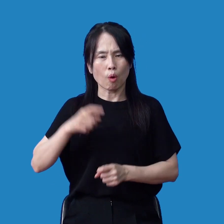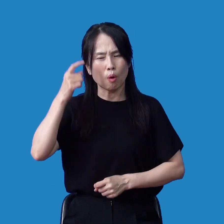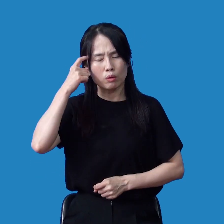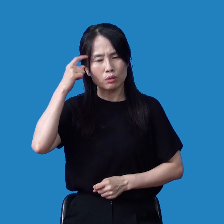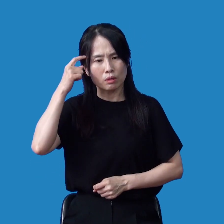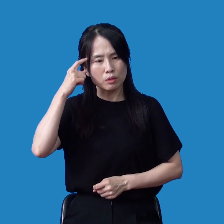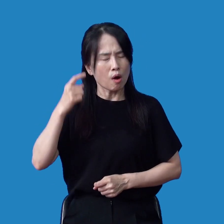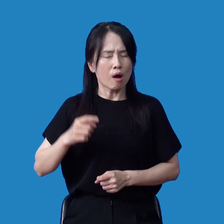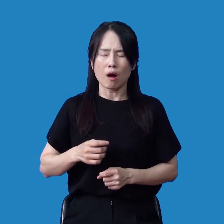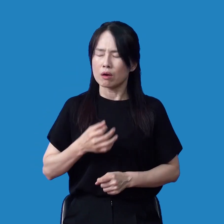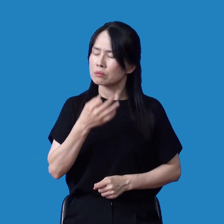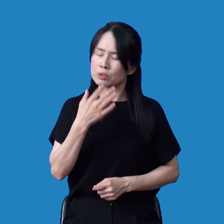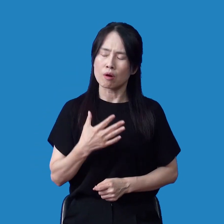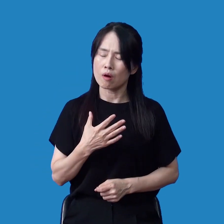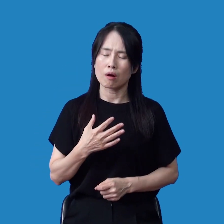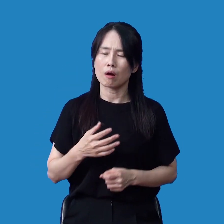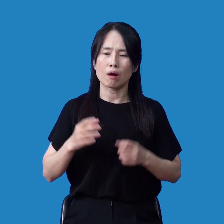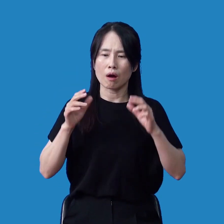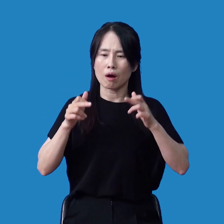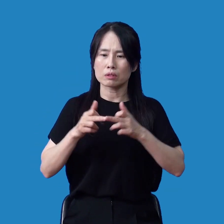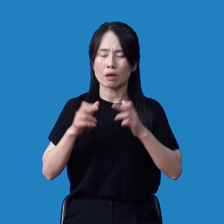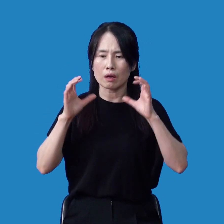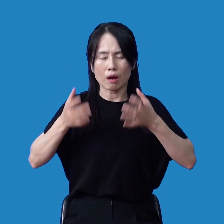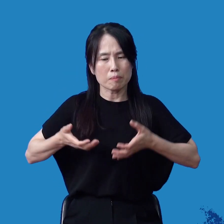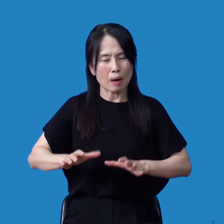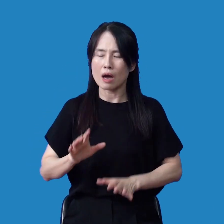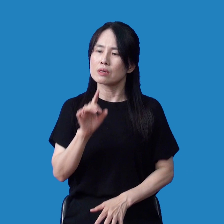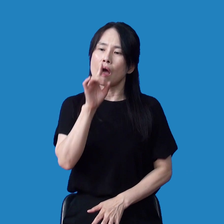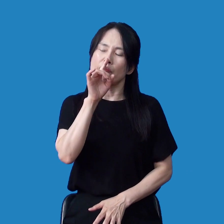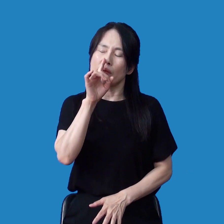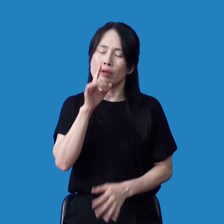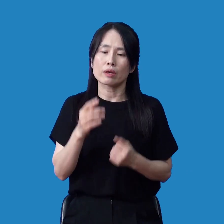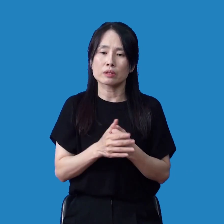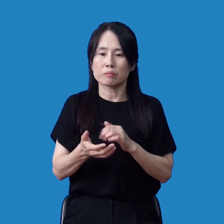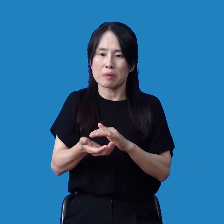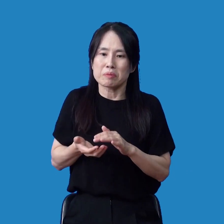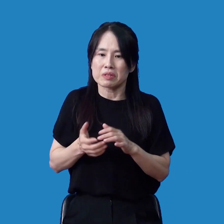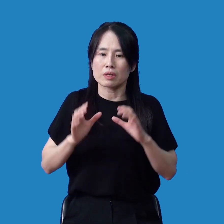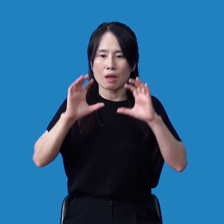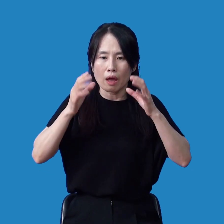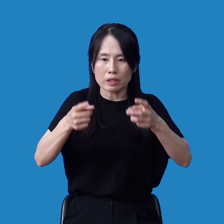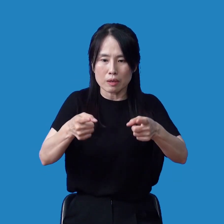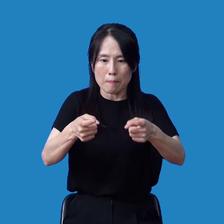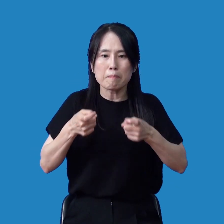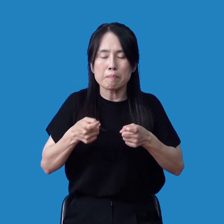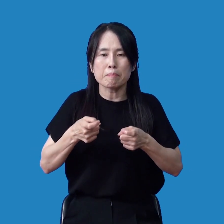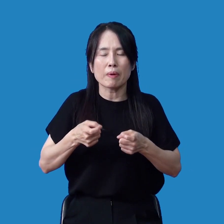것인가. 득보다는 실이 훨씬 많다. 그래서 낙태를 시켜버리겠죠.